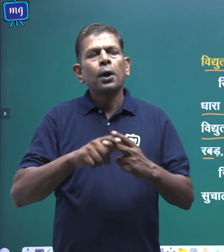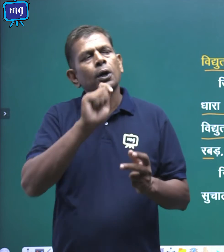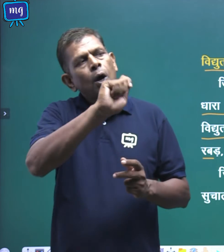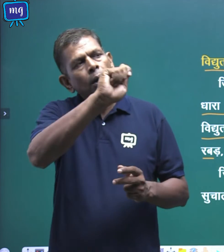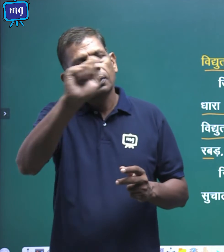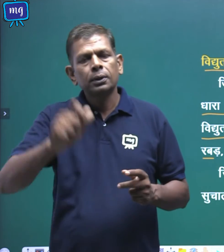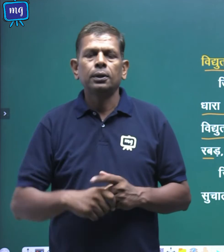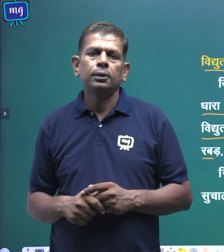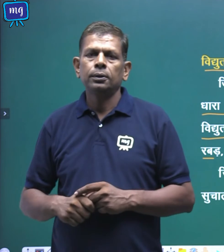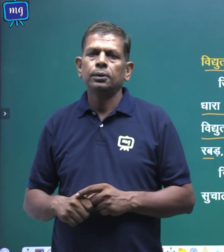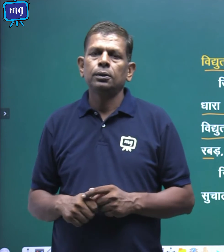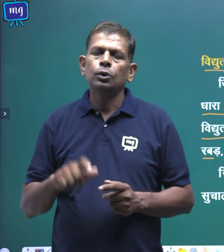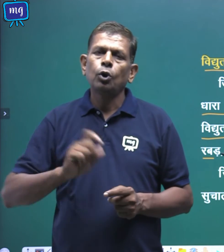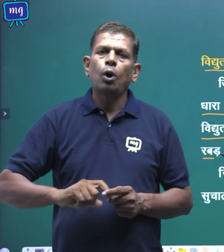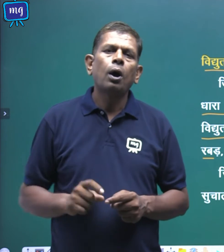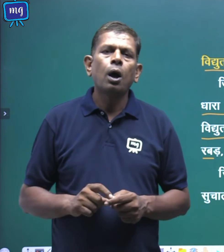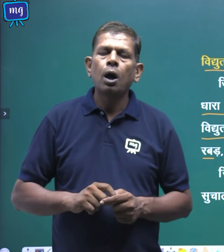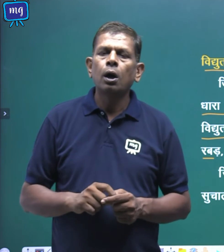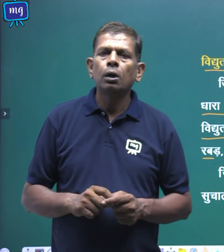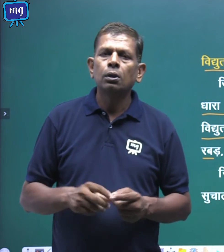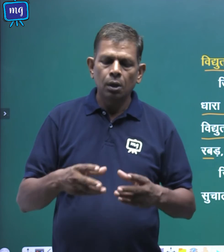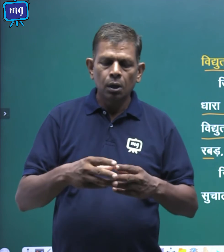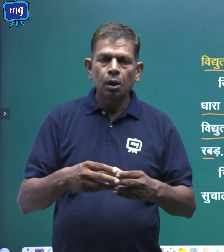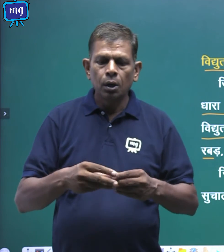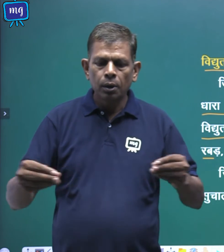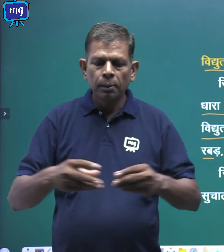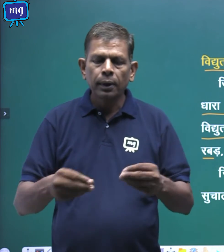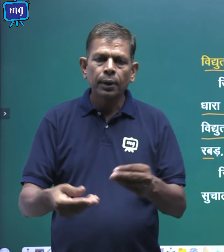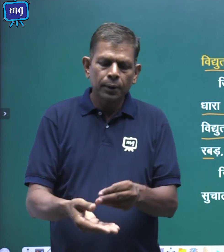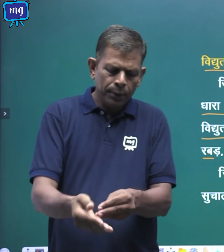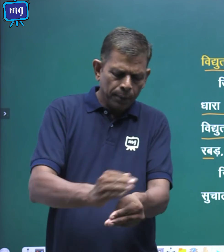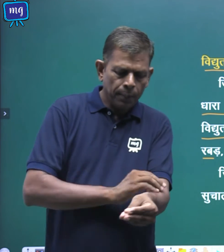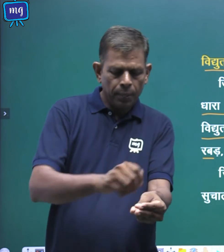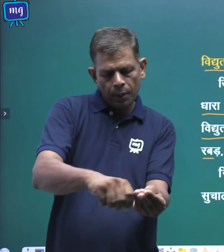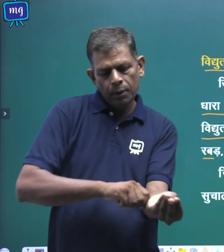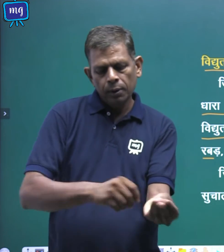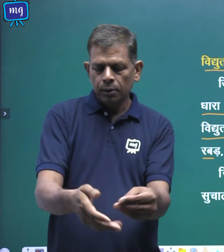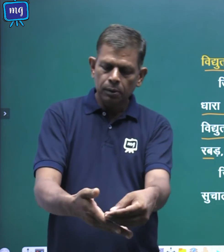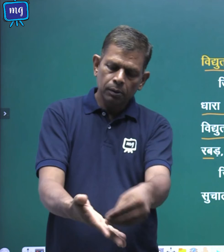है तो वो रबड़ के दस्ताने पहनता है